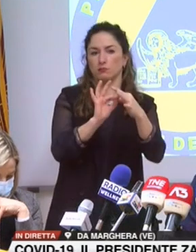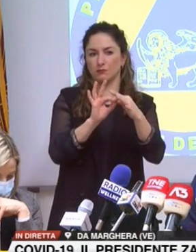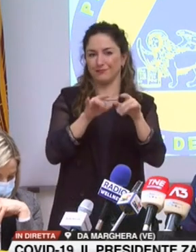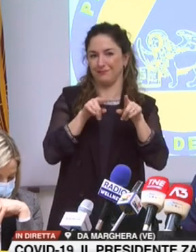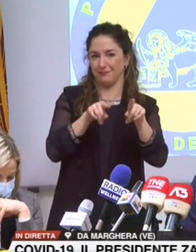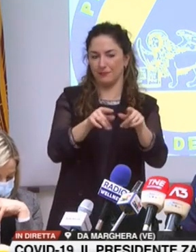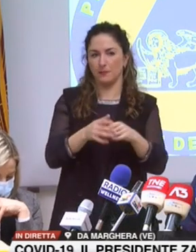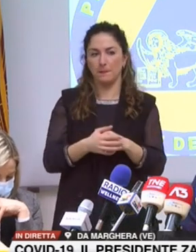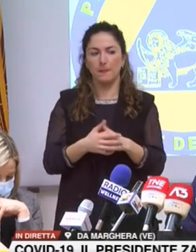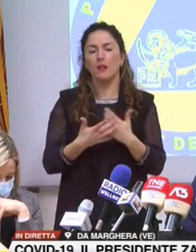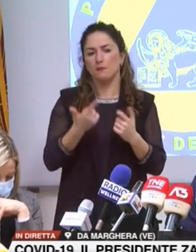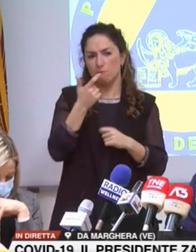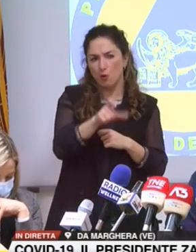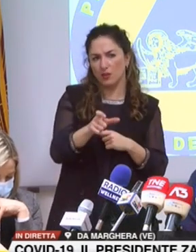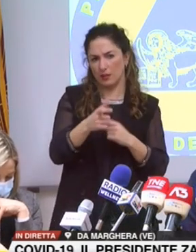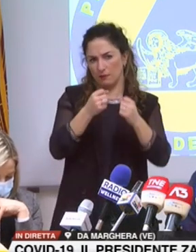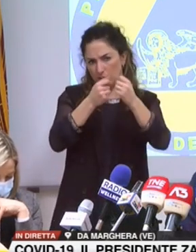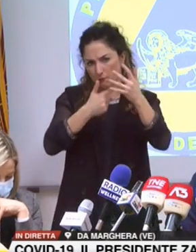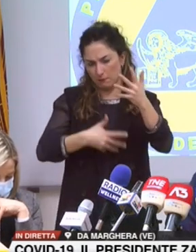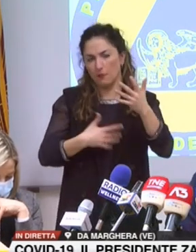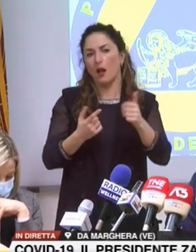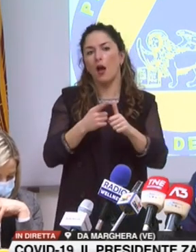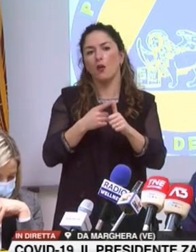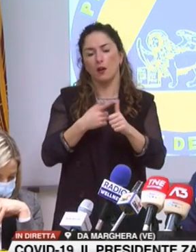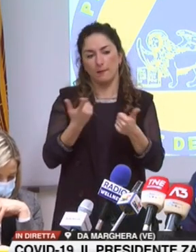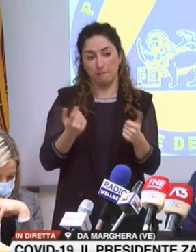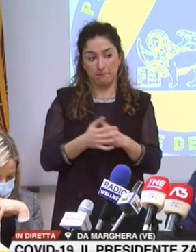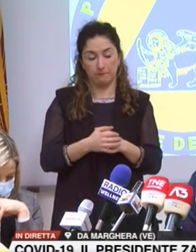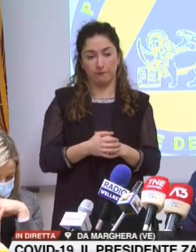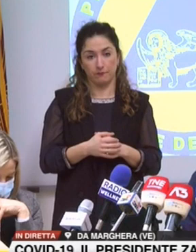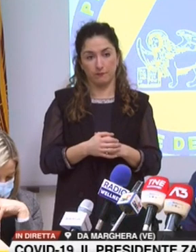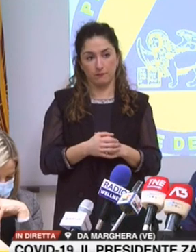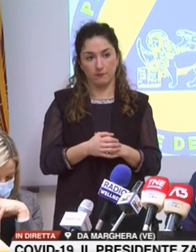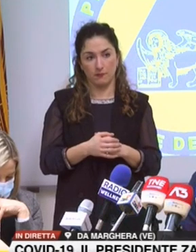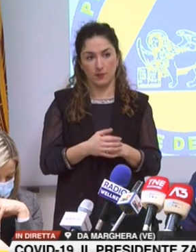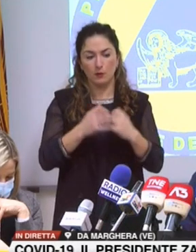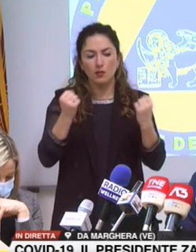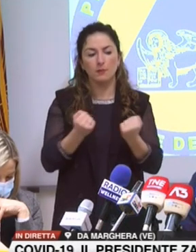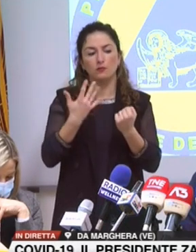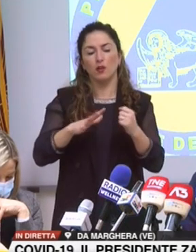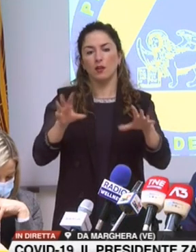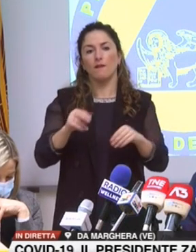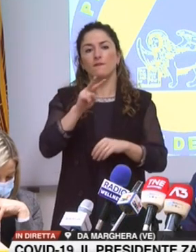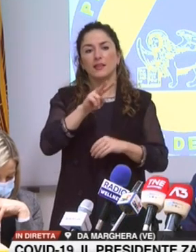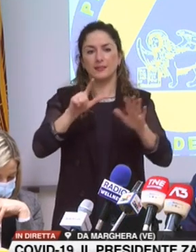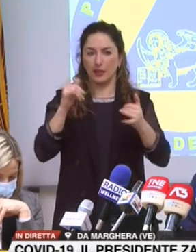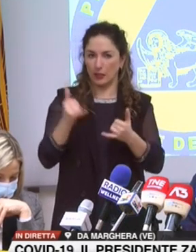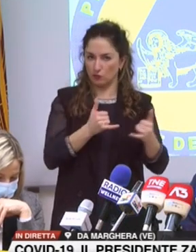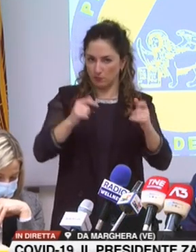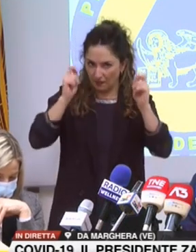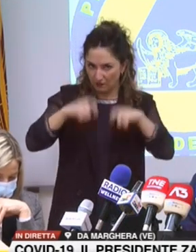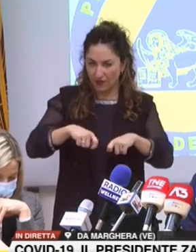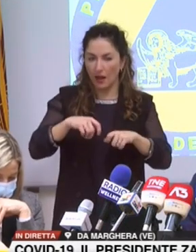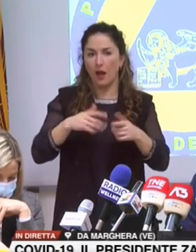motivazioni sono tante, le principali sono queste. Intanto è una campagna che è cominciata il 27 dicembre, ma dalle